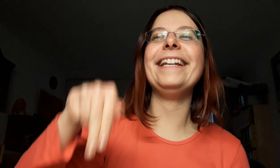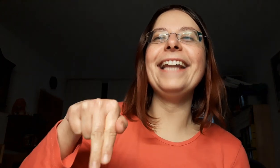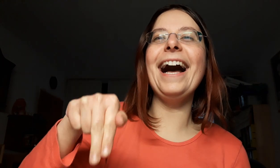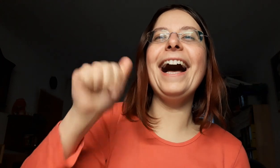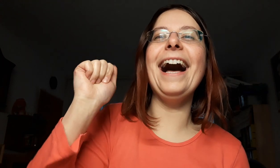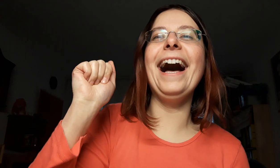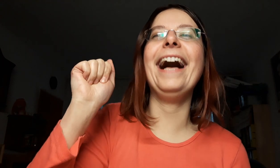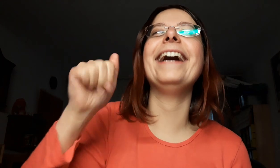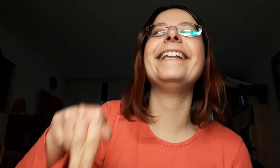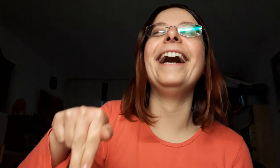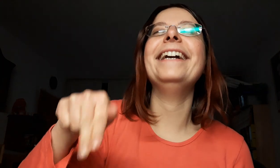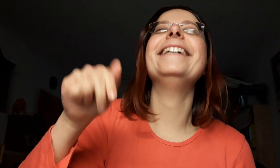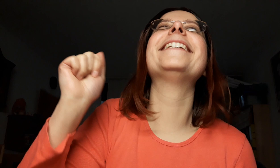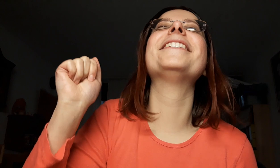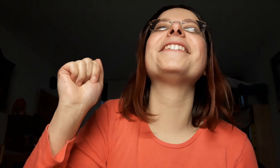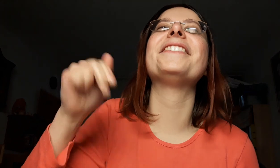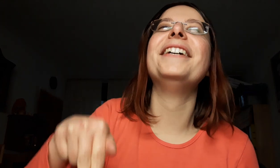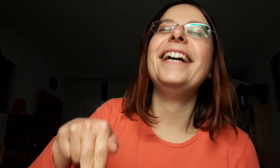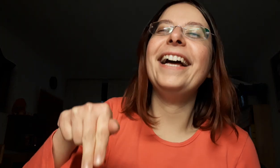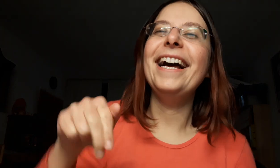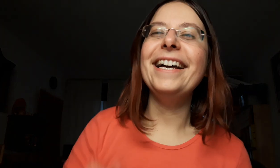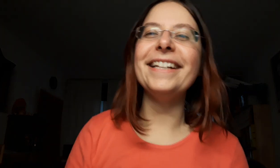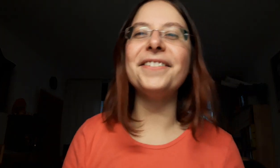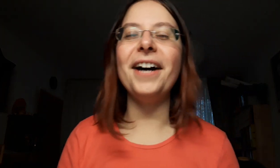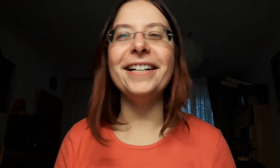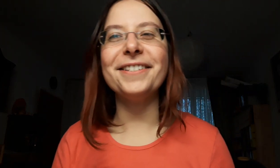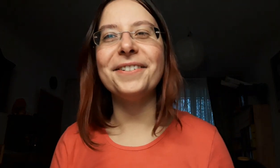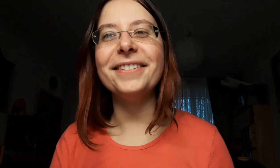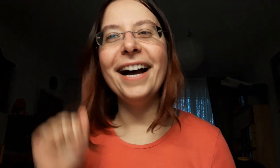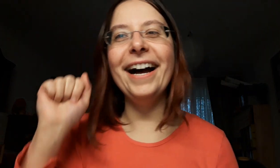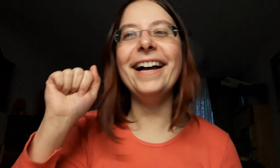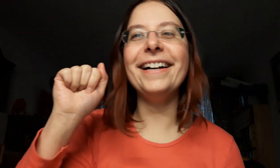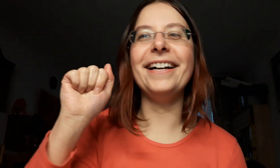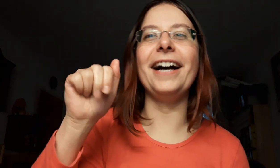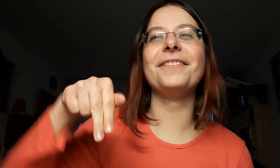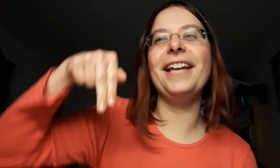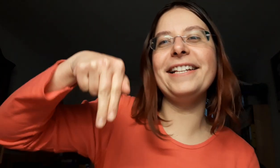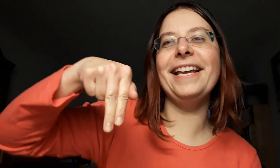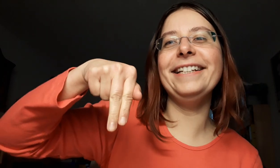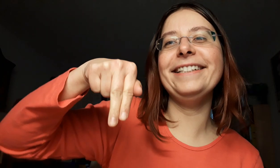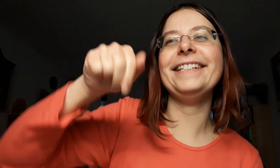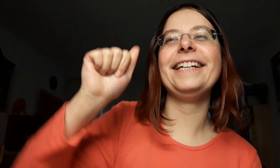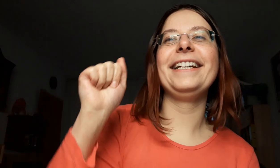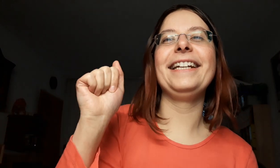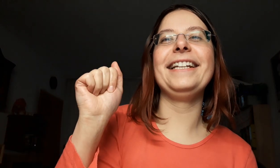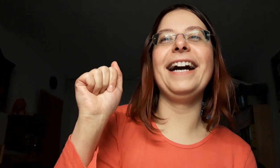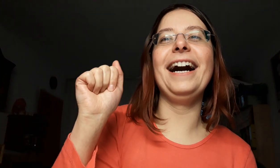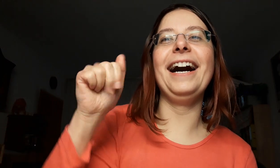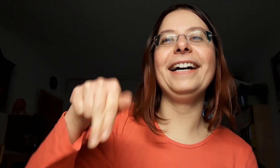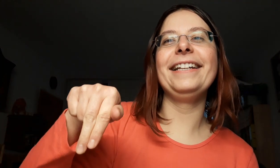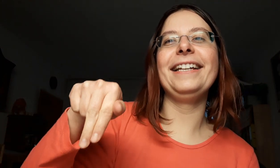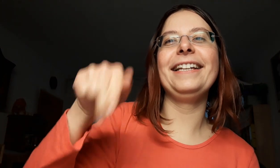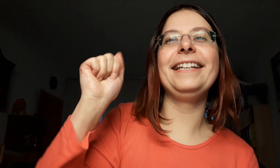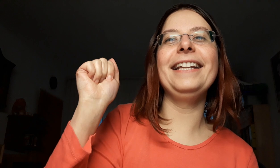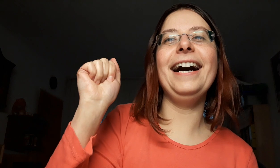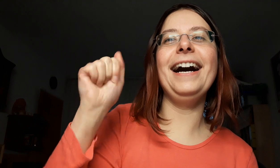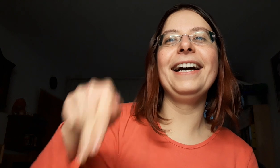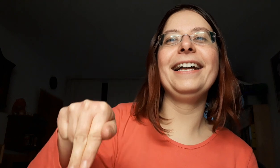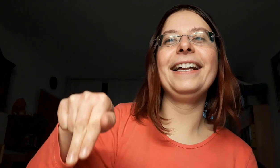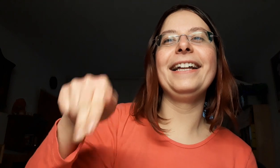na, na, ich weiß nicht, das war halt so, na, also erst N, na, na,